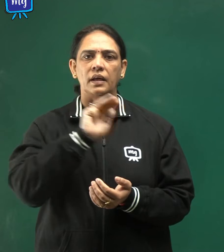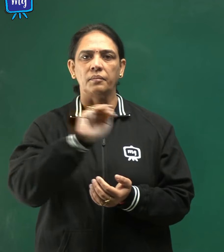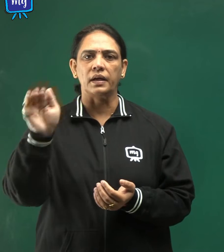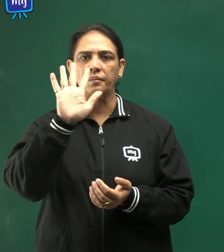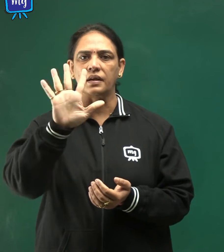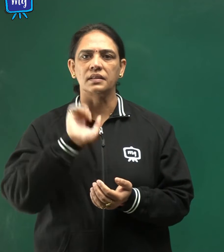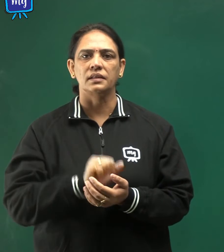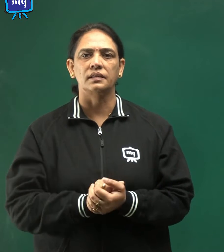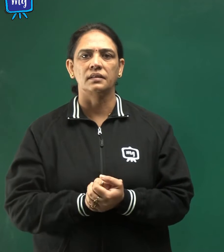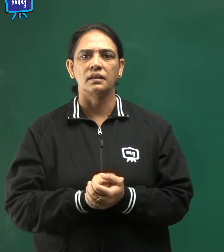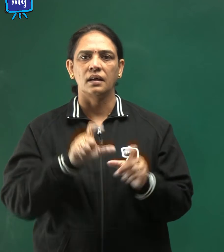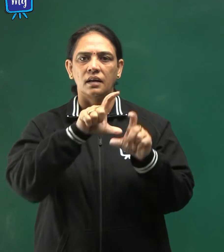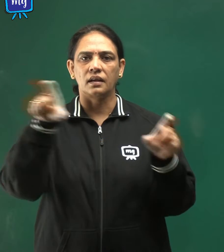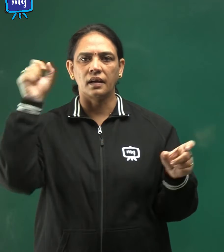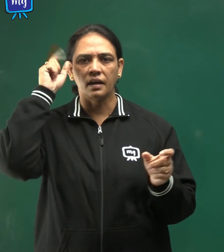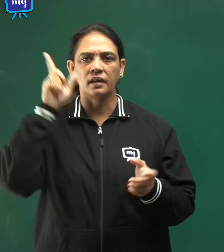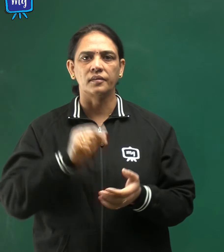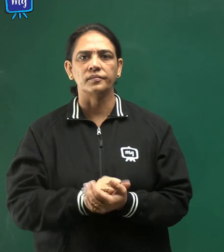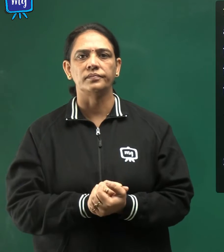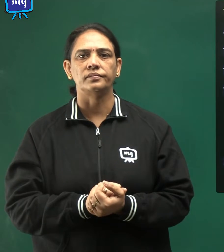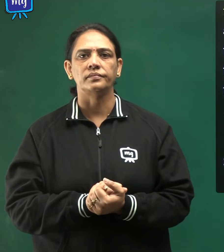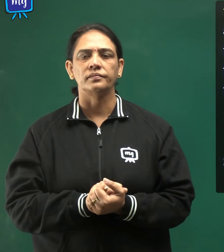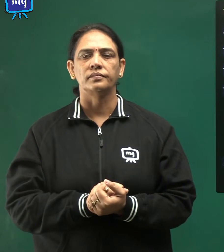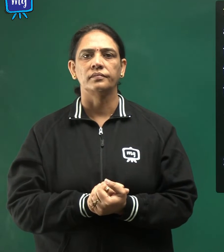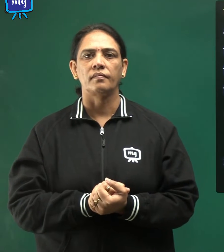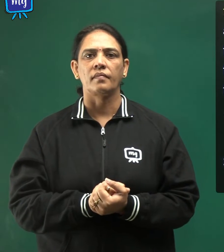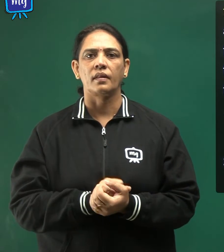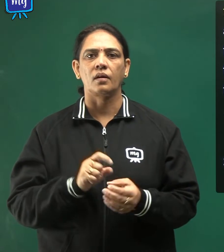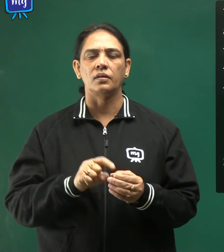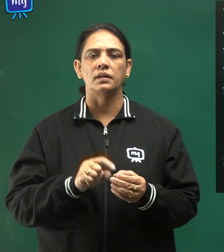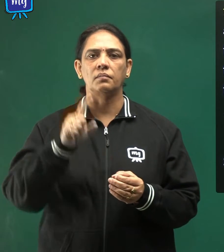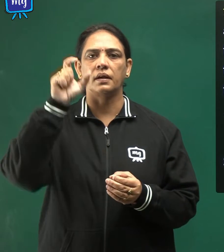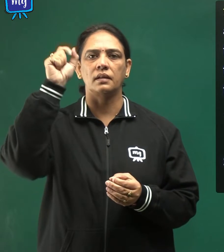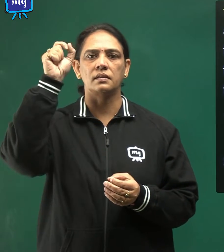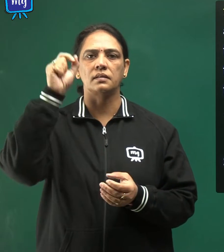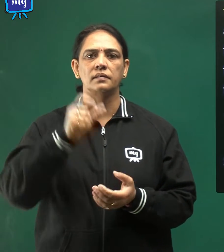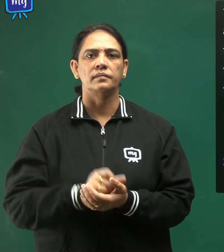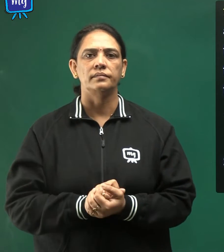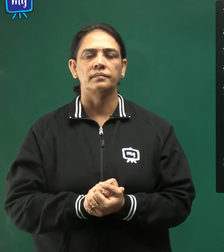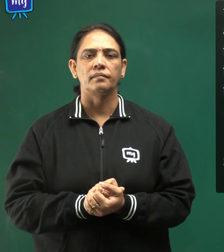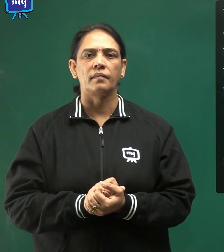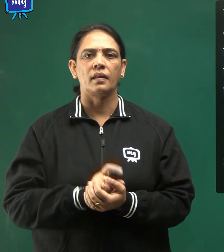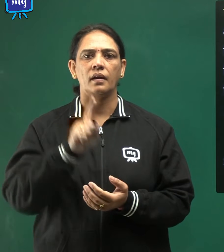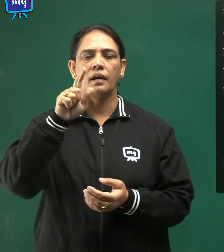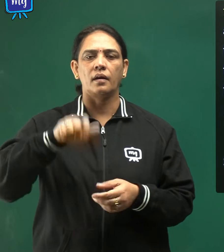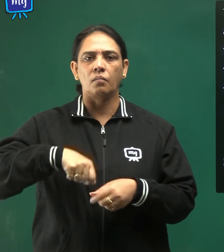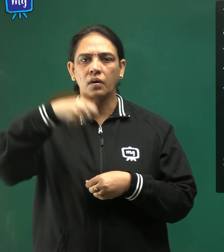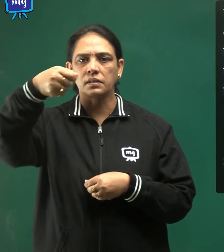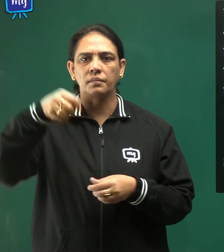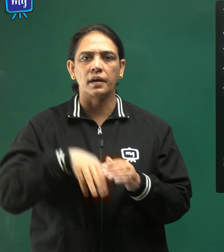3/5। समझ आ गया? प्रश्न नंबर 10। एक बक्से में